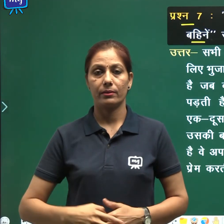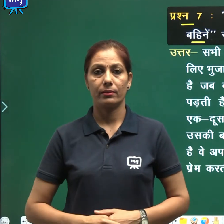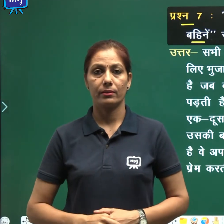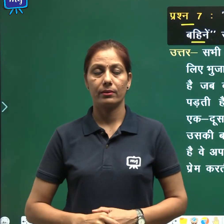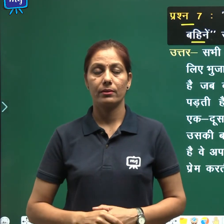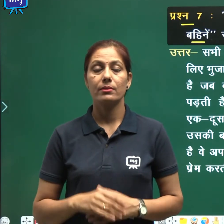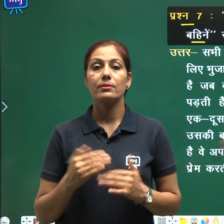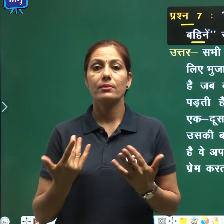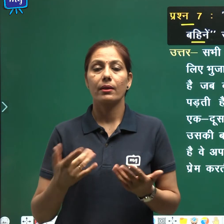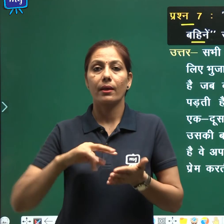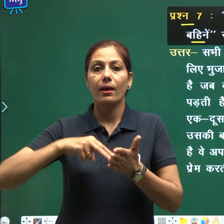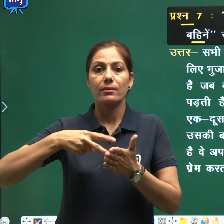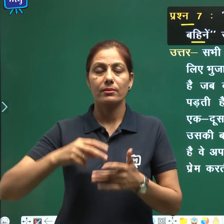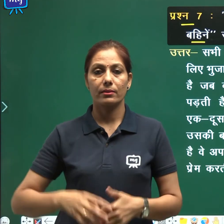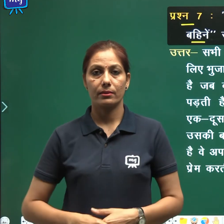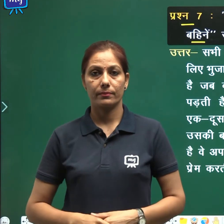से क्या आशय है?